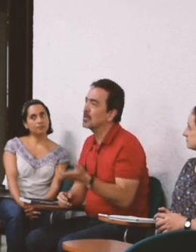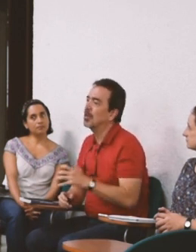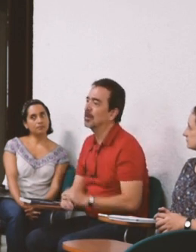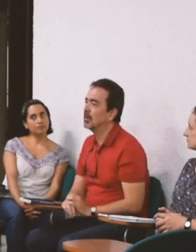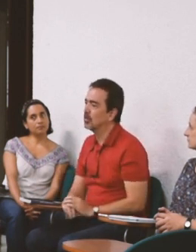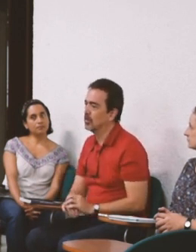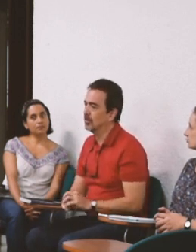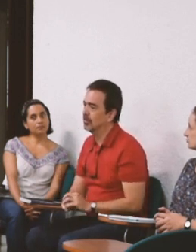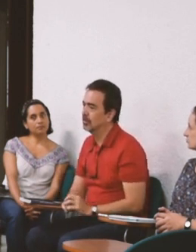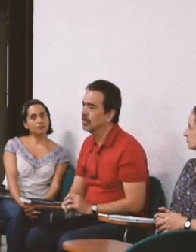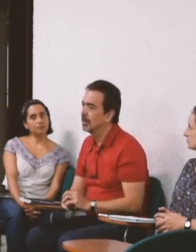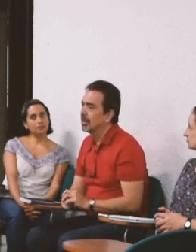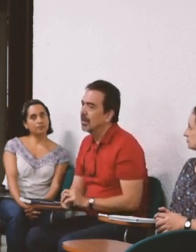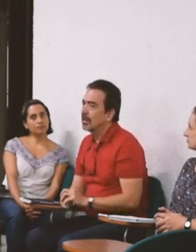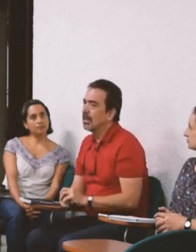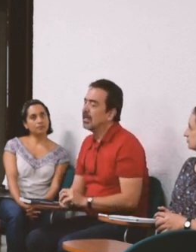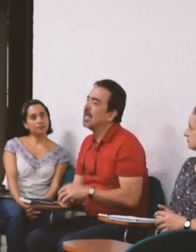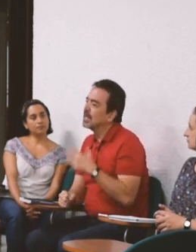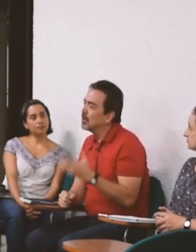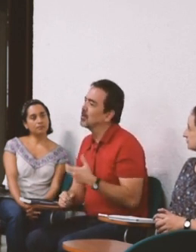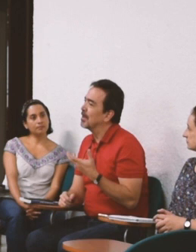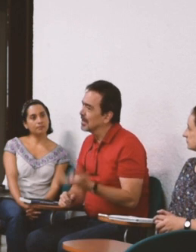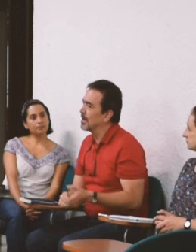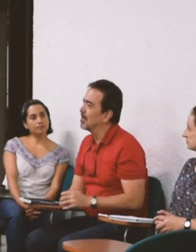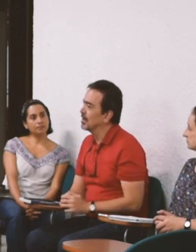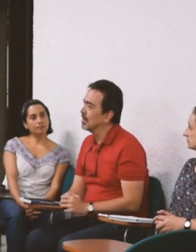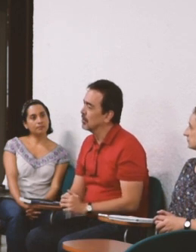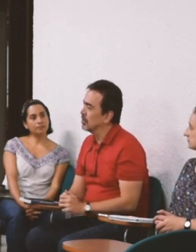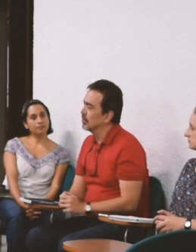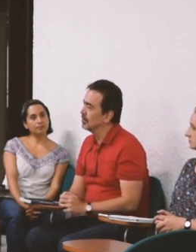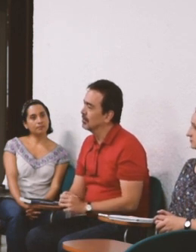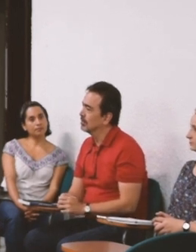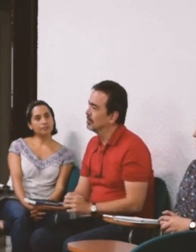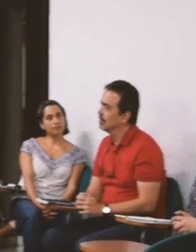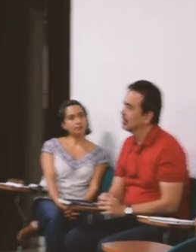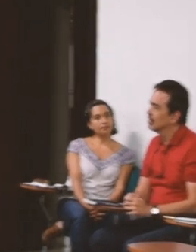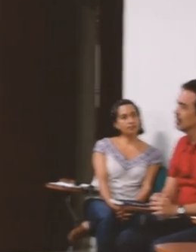cuándo empezamos a hablar de inclusión y quiénes fueron los que empezaron a hablar de inclusión